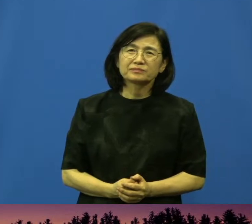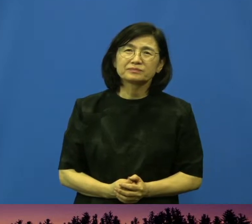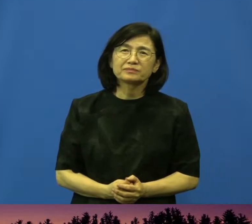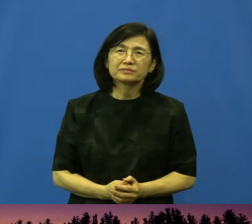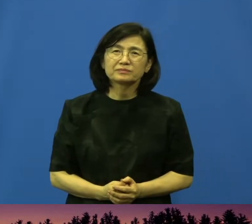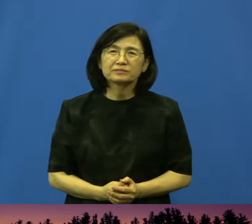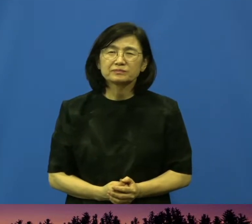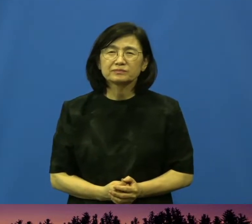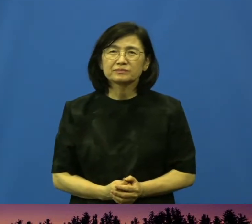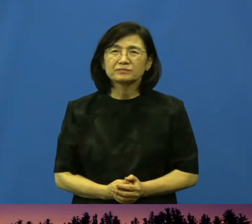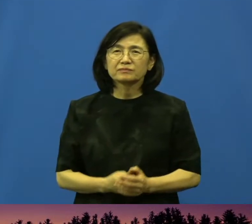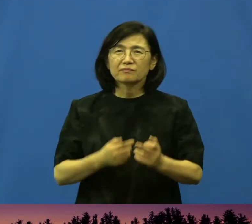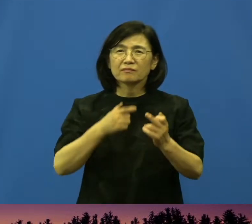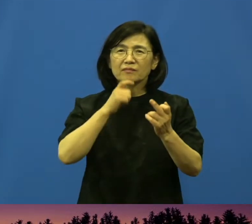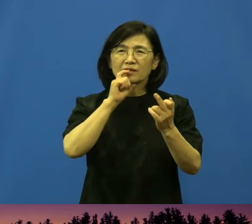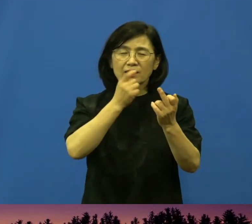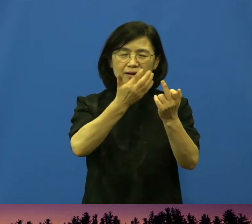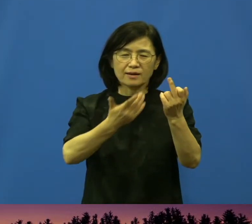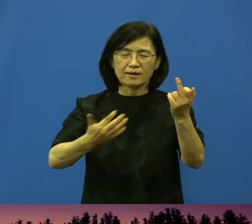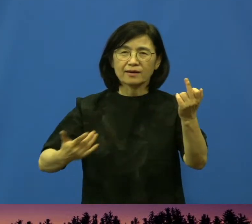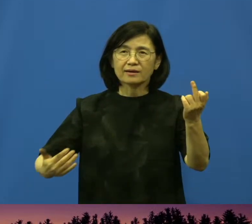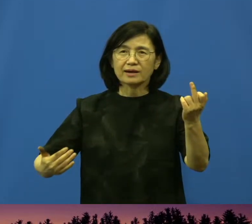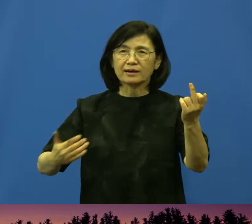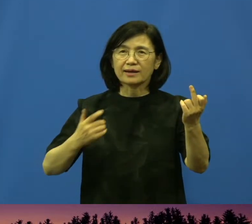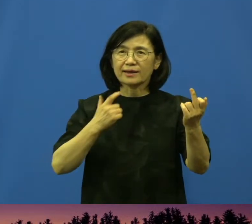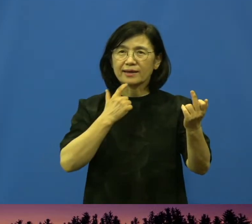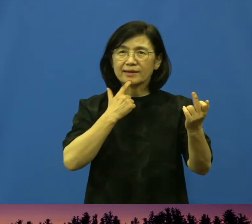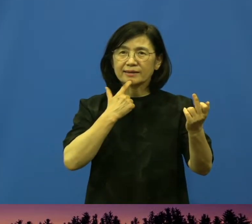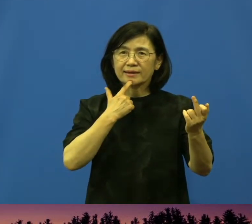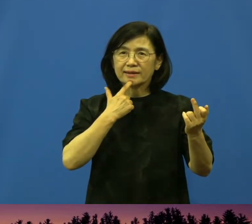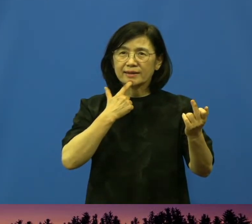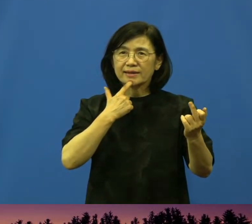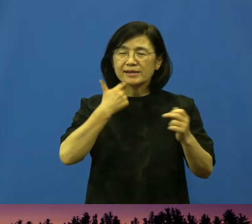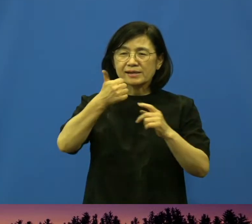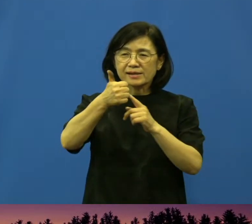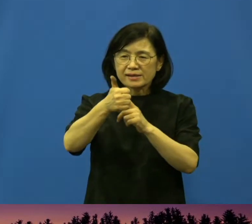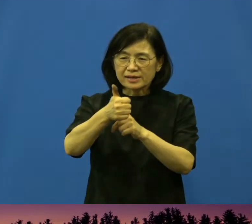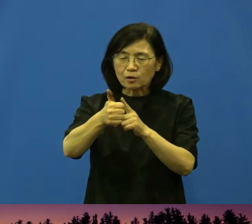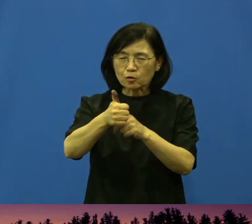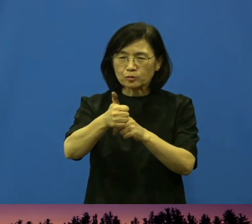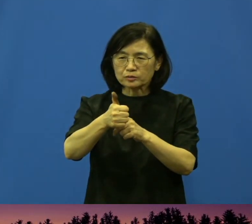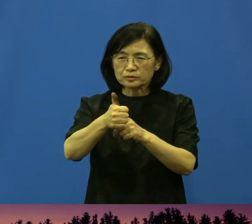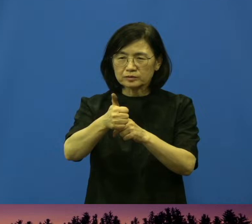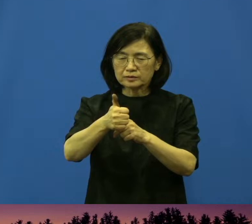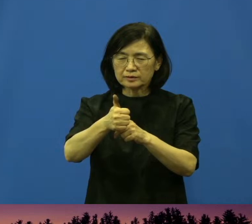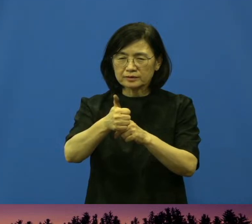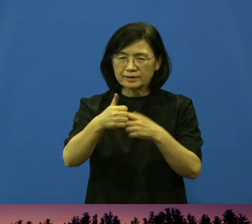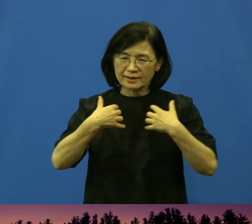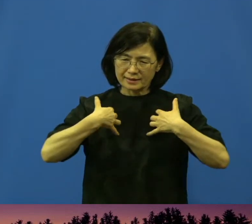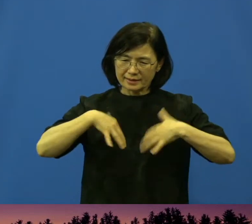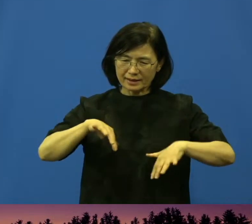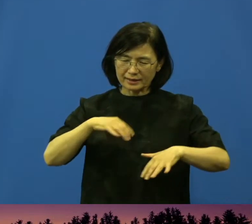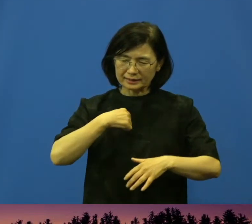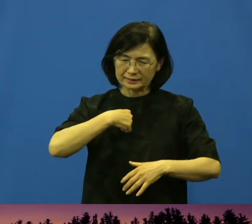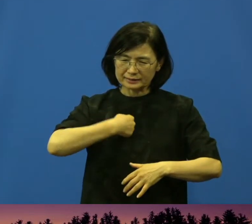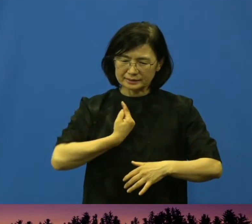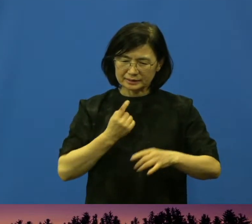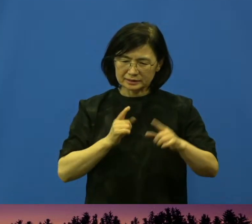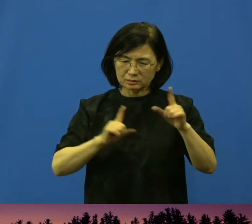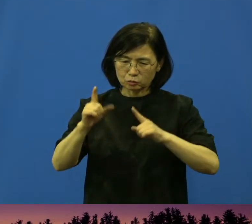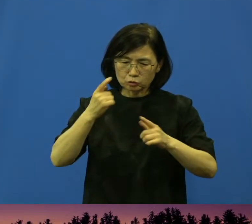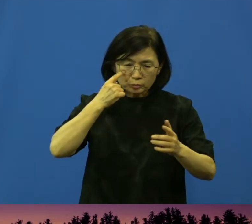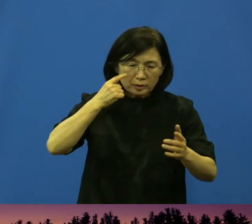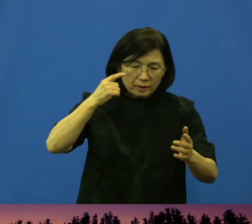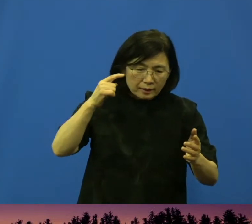여러분, 야복나루 사건이 준 은혜는 무엇입니까? 야곱은 자신의 실체를 파악해요. 허약한 나라는 존재를 발견하게 되는